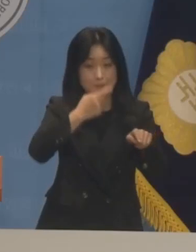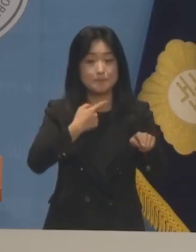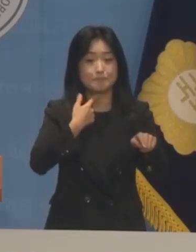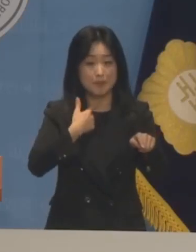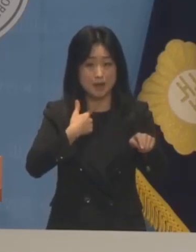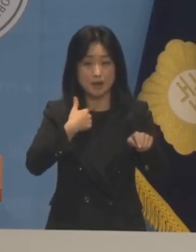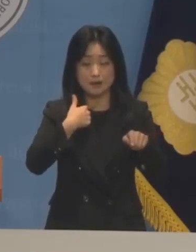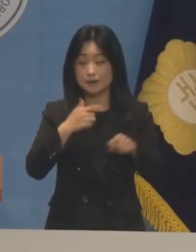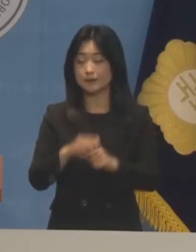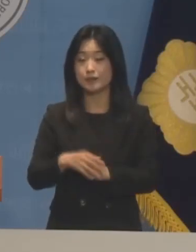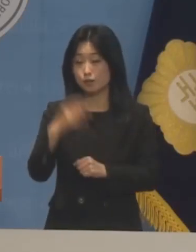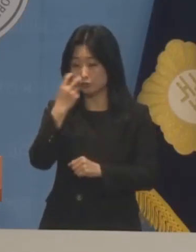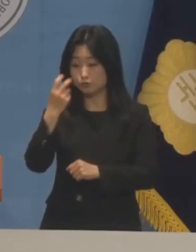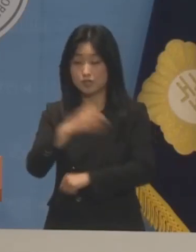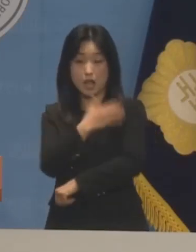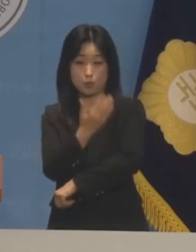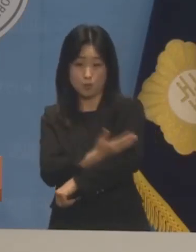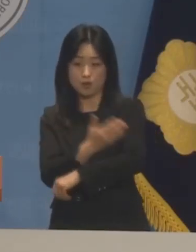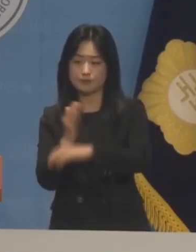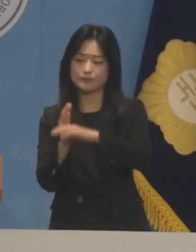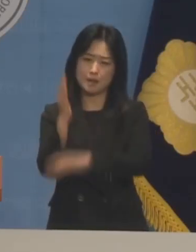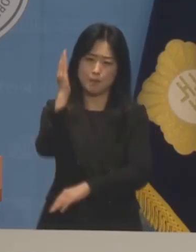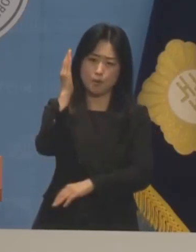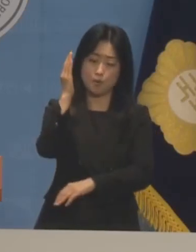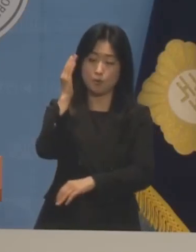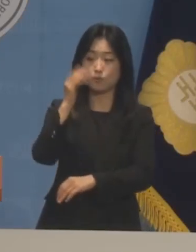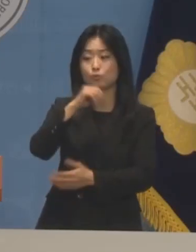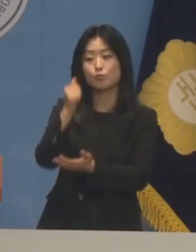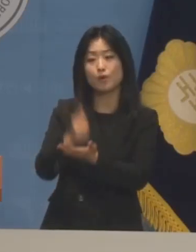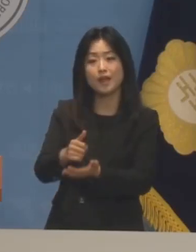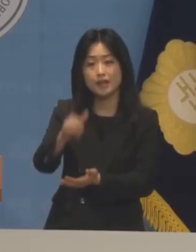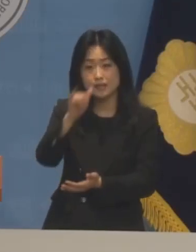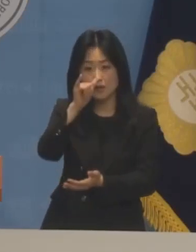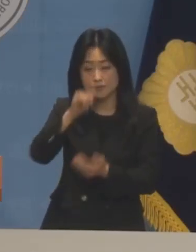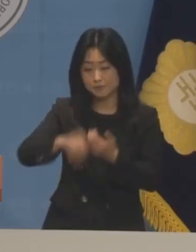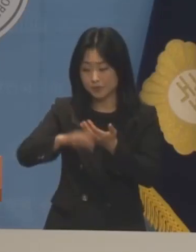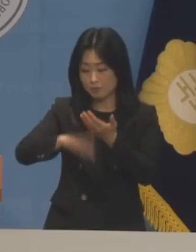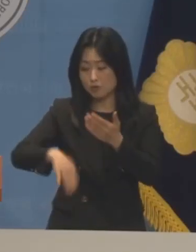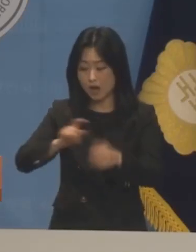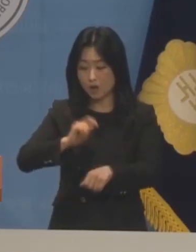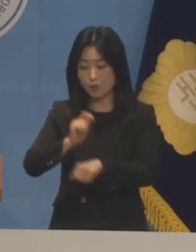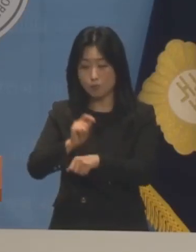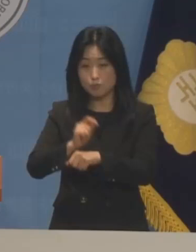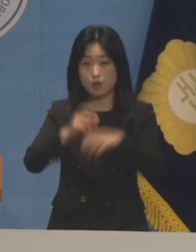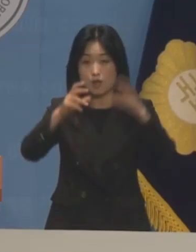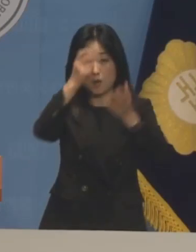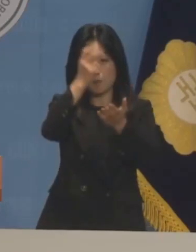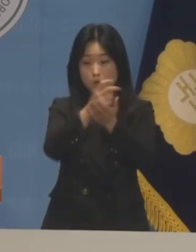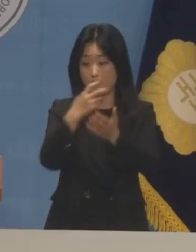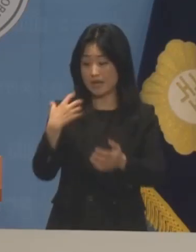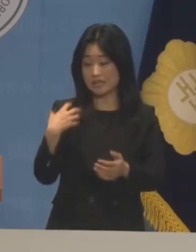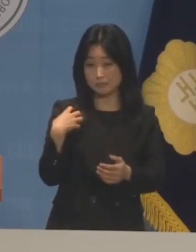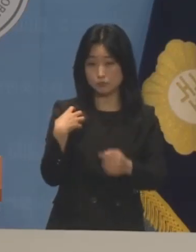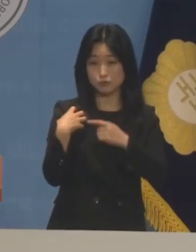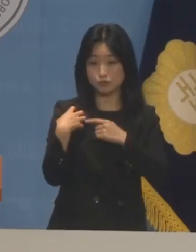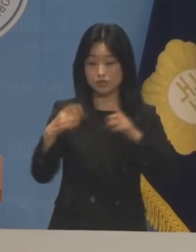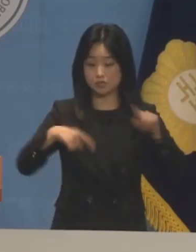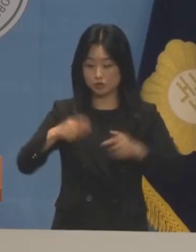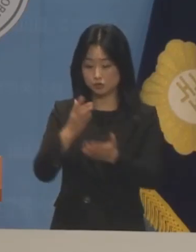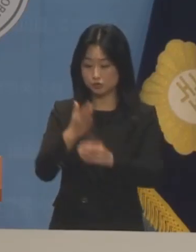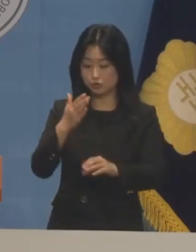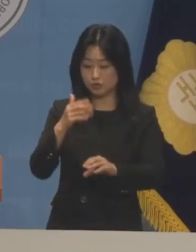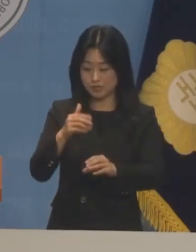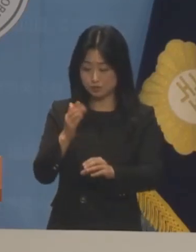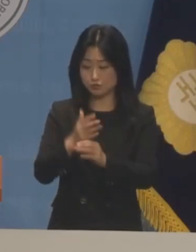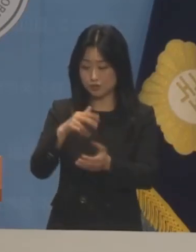수사 지휘권과 기소 지휘권을 함부로 남용하여 부하 공무원들에게 헌법상 의무인 정치적 중립